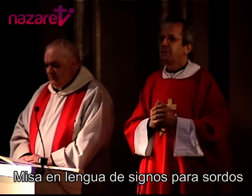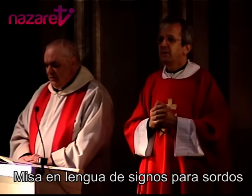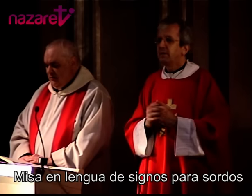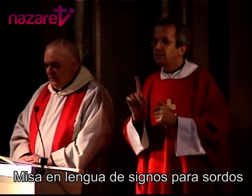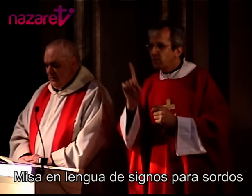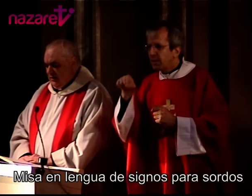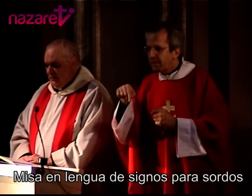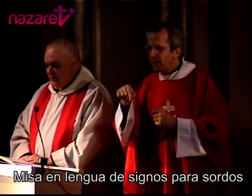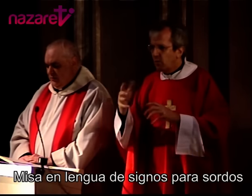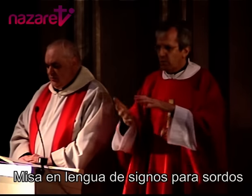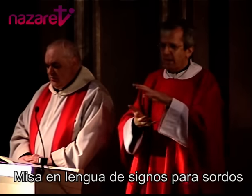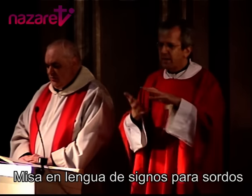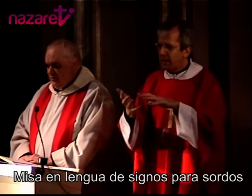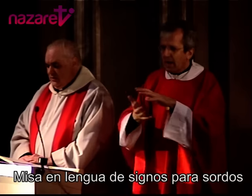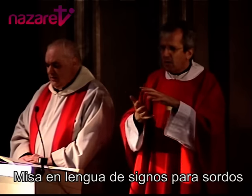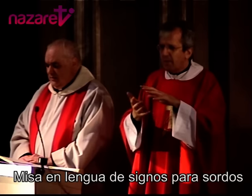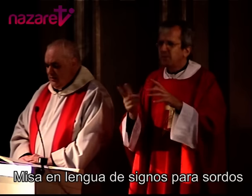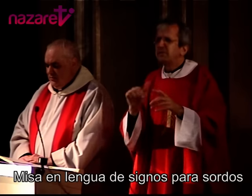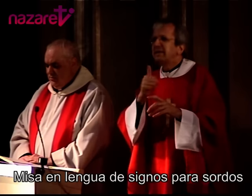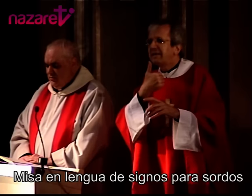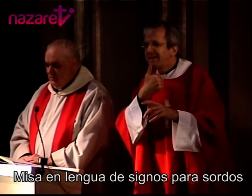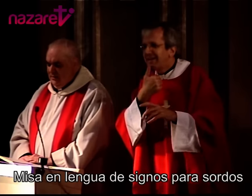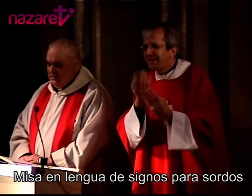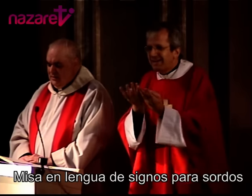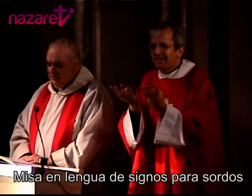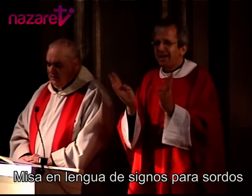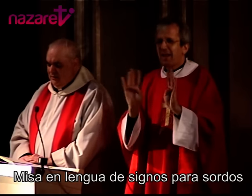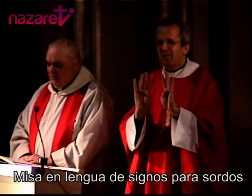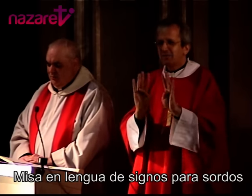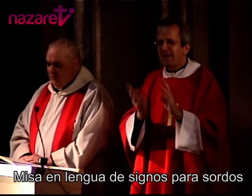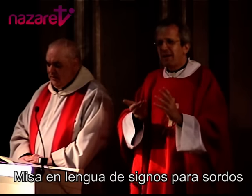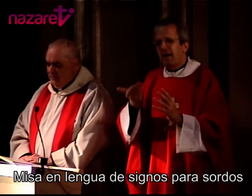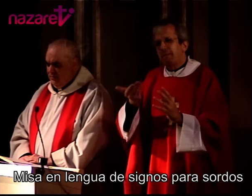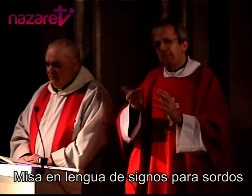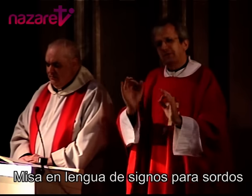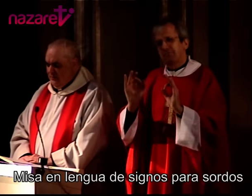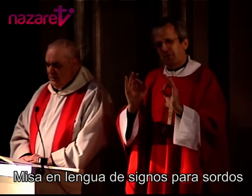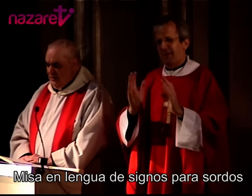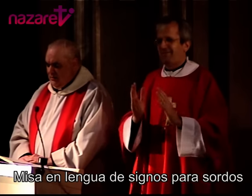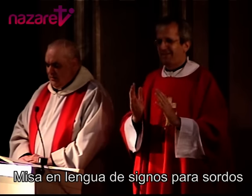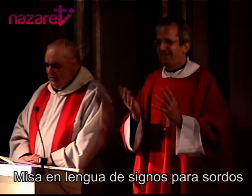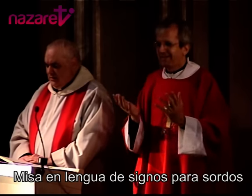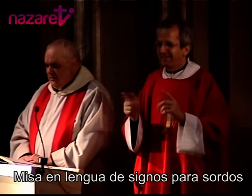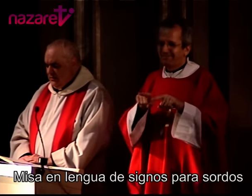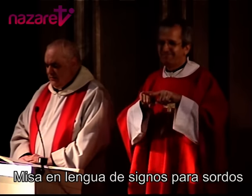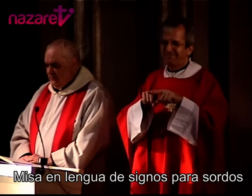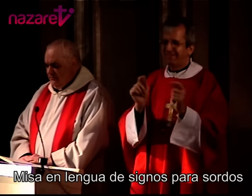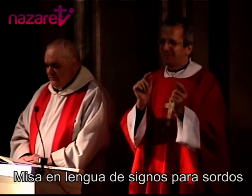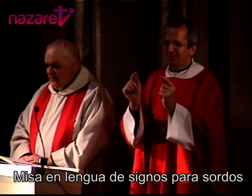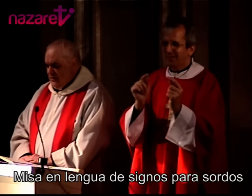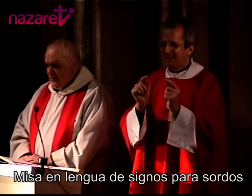produjo también un altercado a propósito de quién de ellos debía ser tenido como el mayor. Pero él les